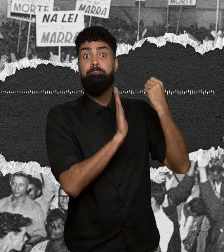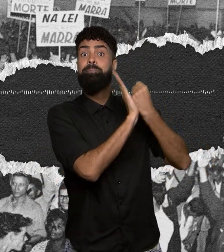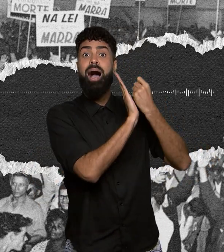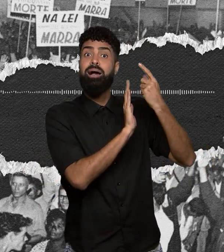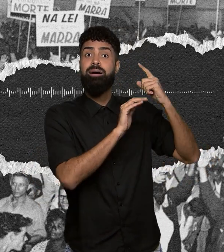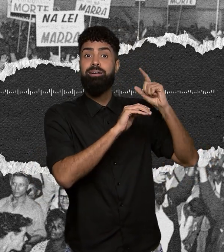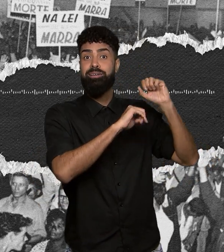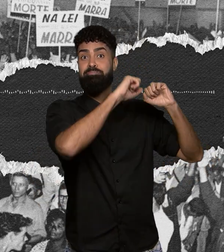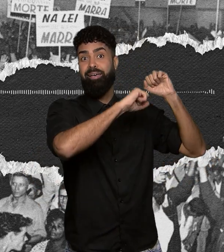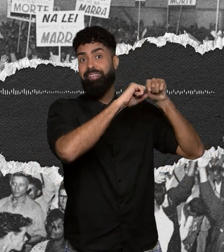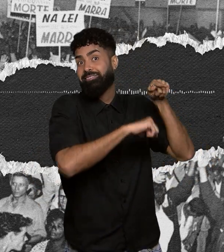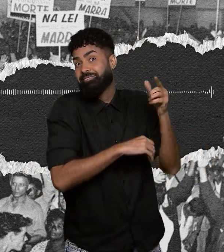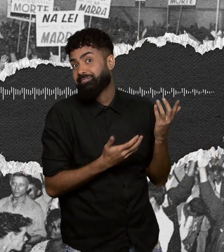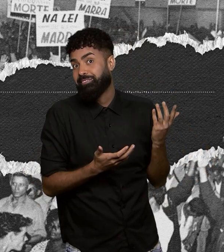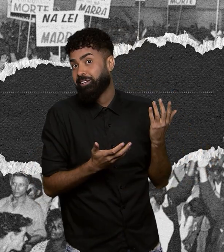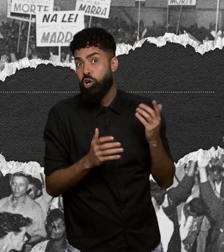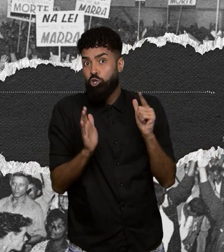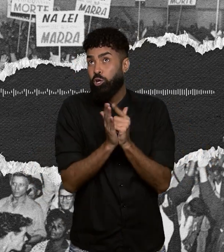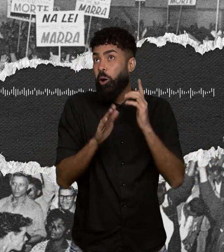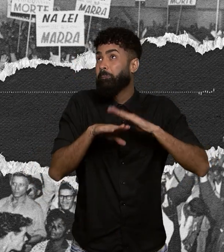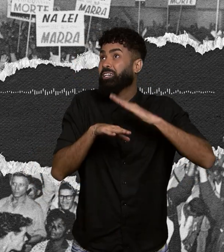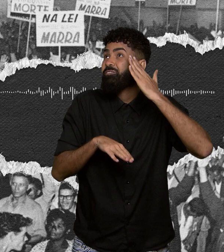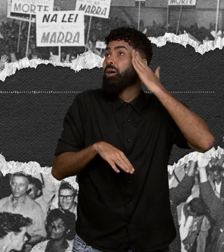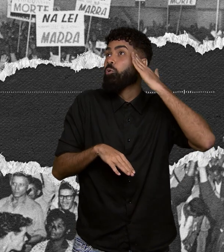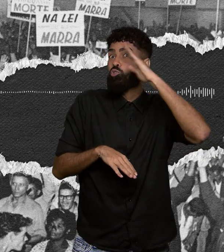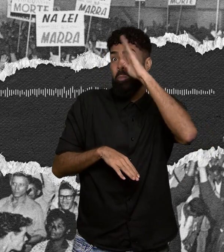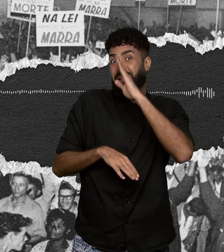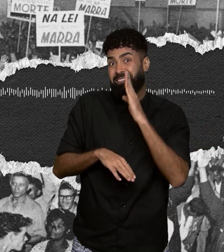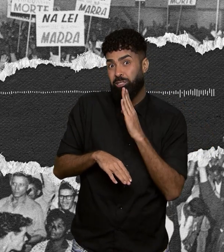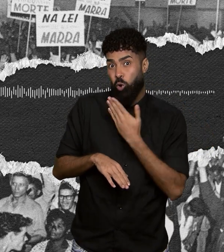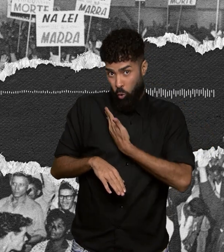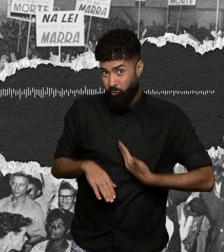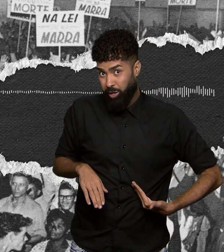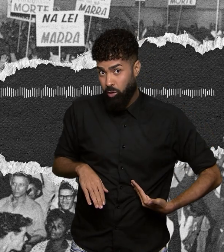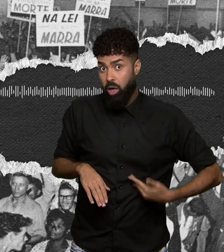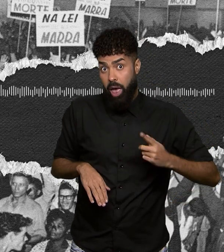rádio brasileiro passava na emissora do Estado mas era